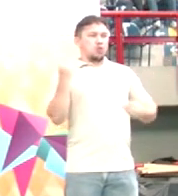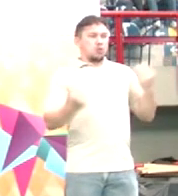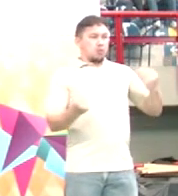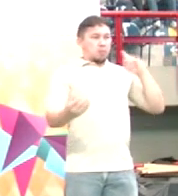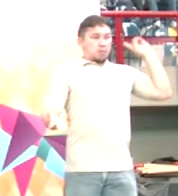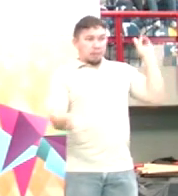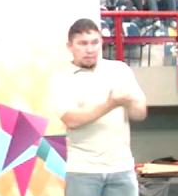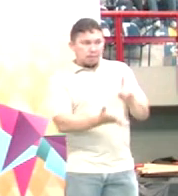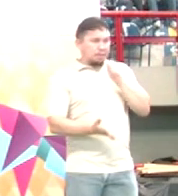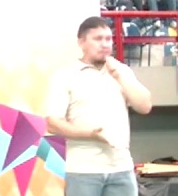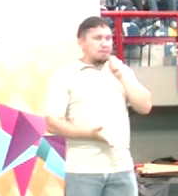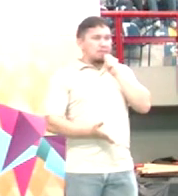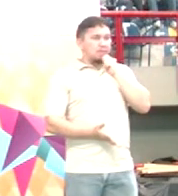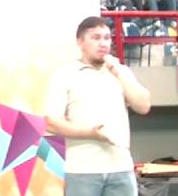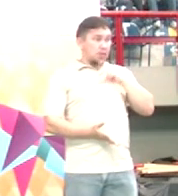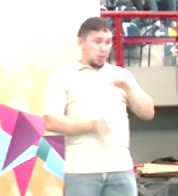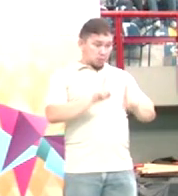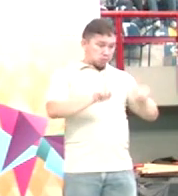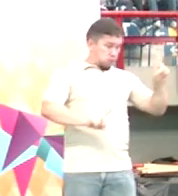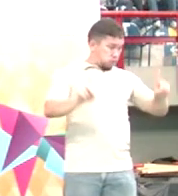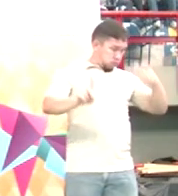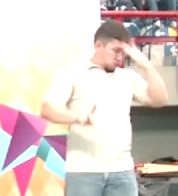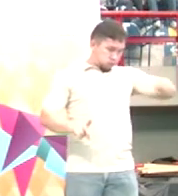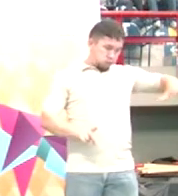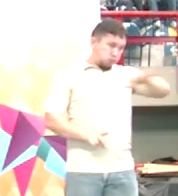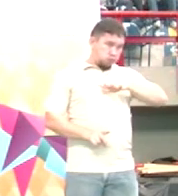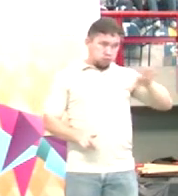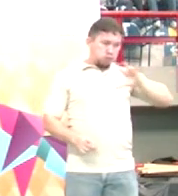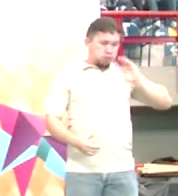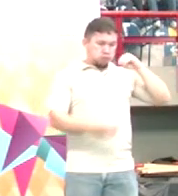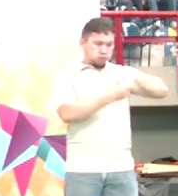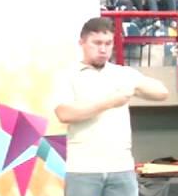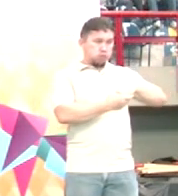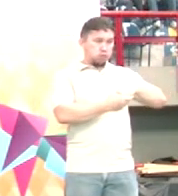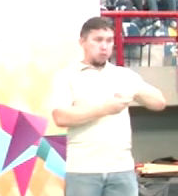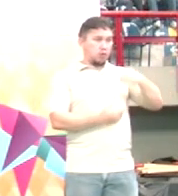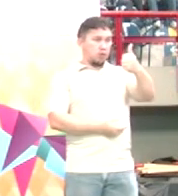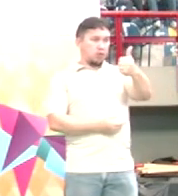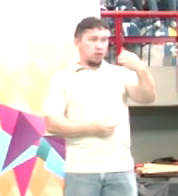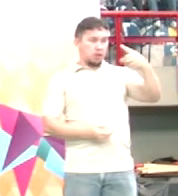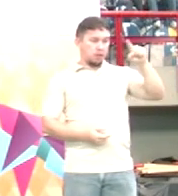dado real, que a população brasileira atual é constituída de